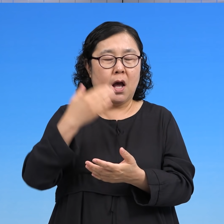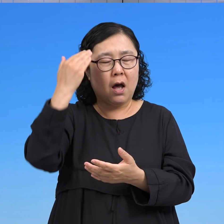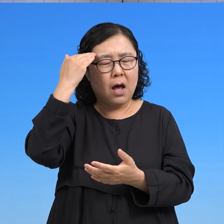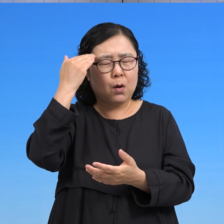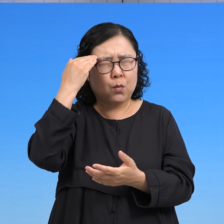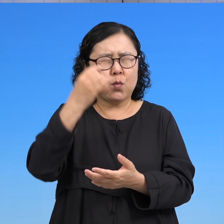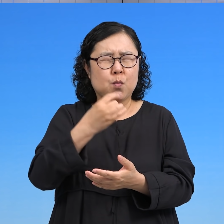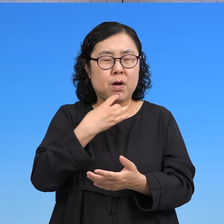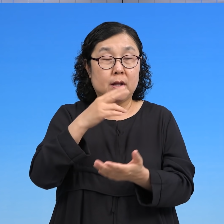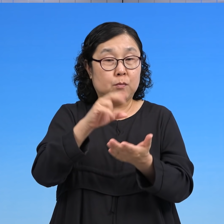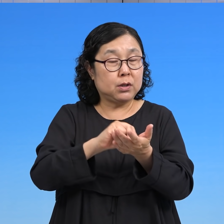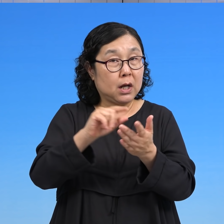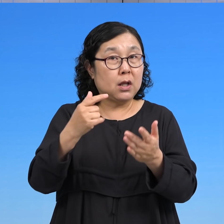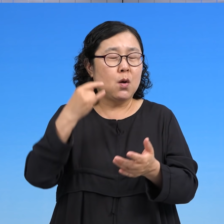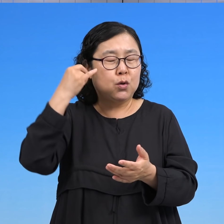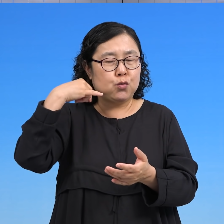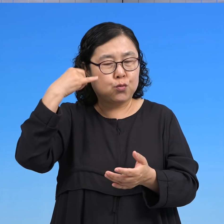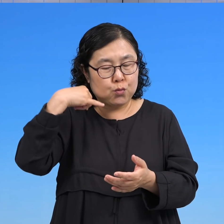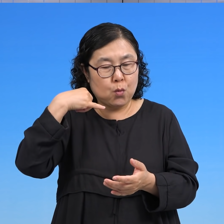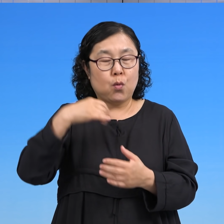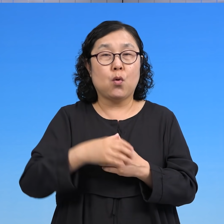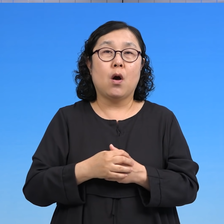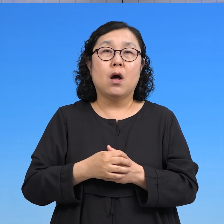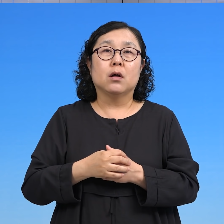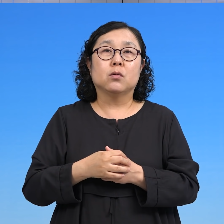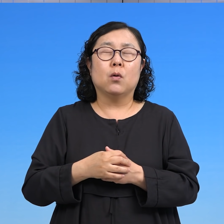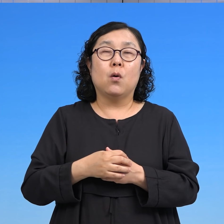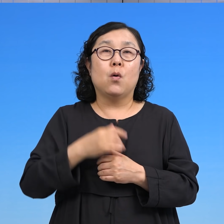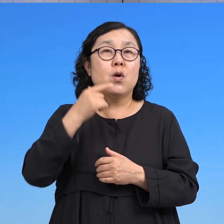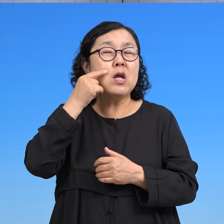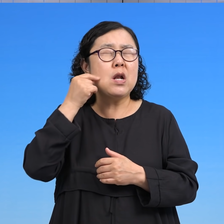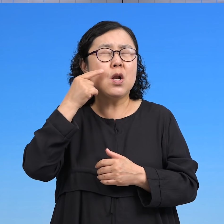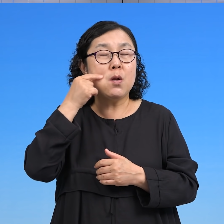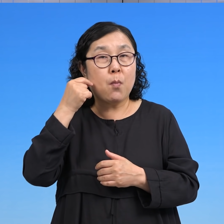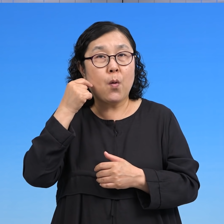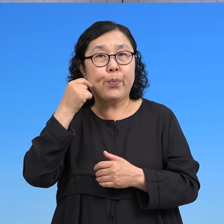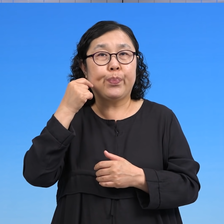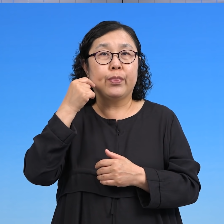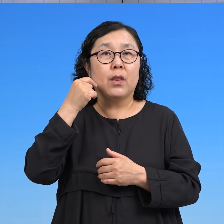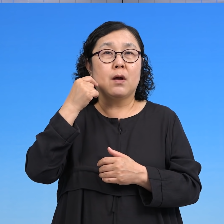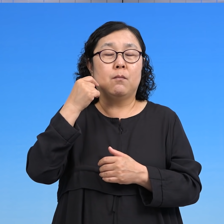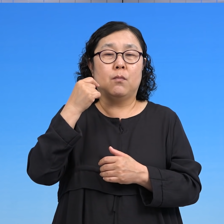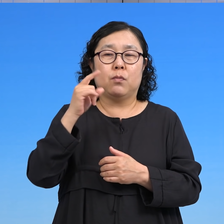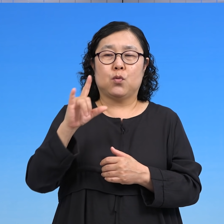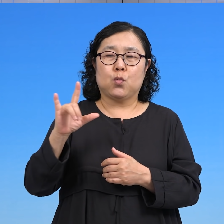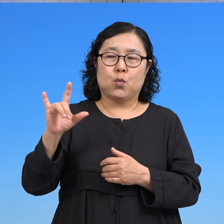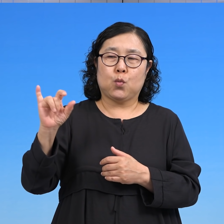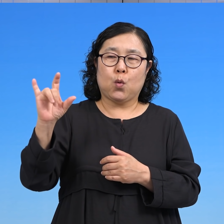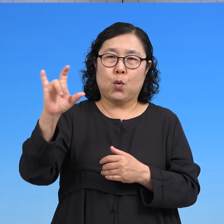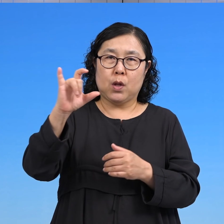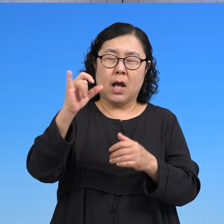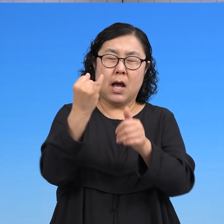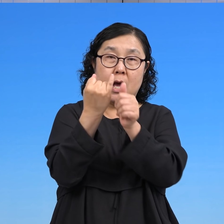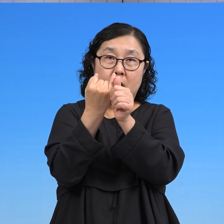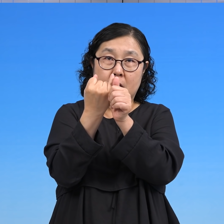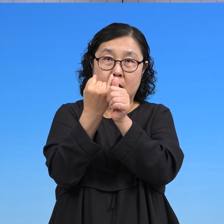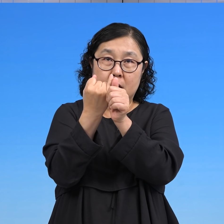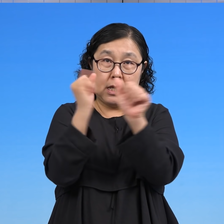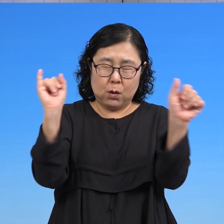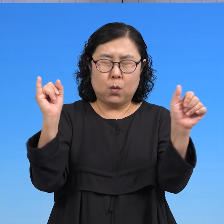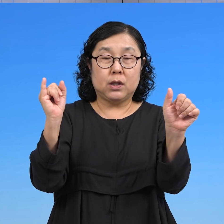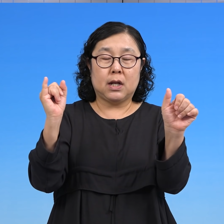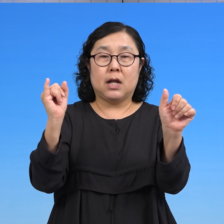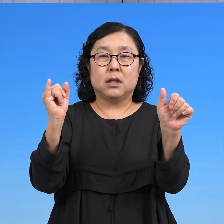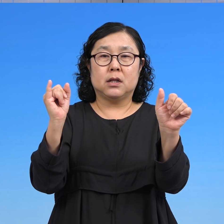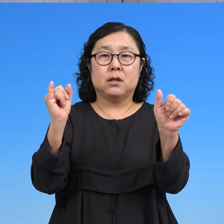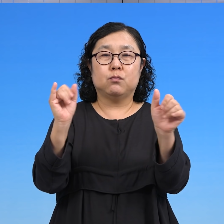문제가 아니구나. 지금 중국도 일본도 이 코로나 이혼 이런 신조어로부터 자유롭지 못하다는